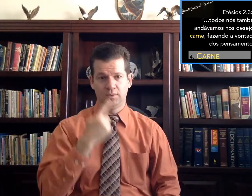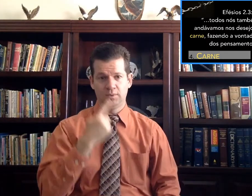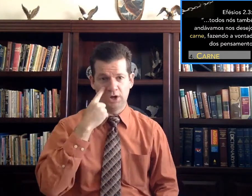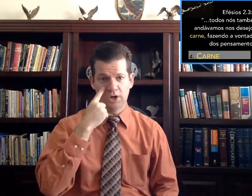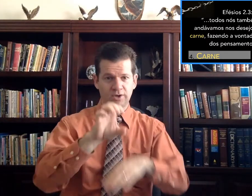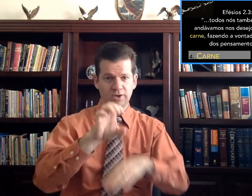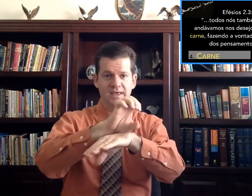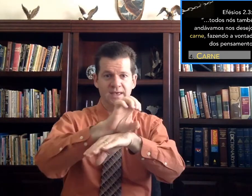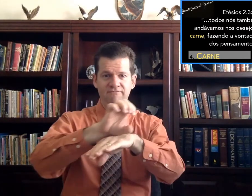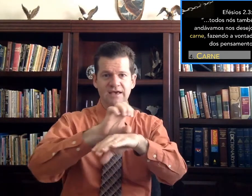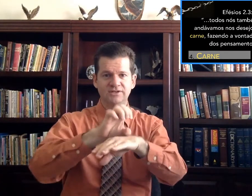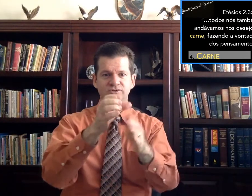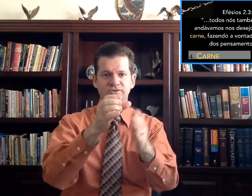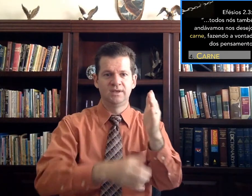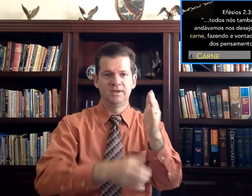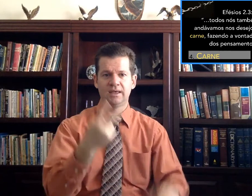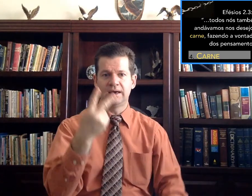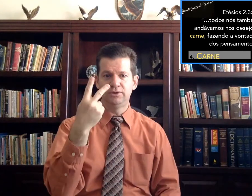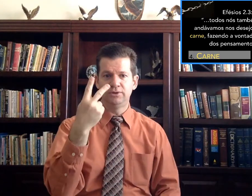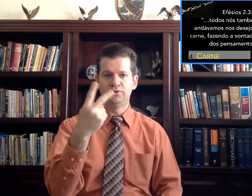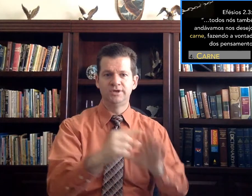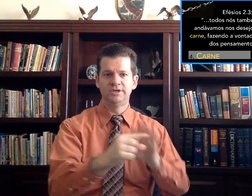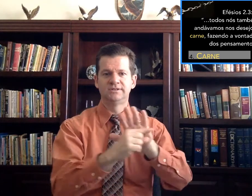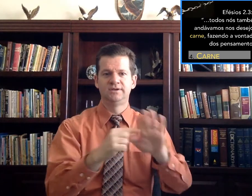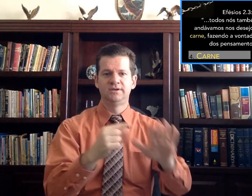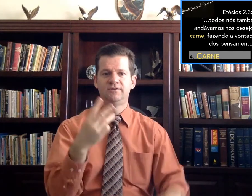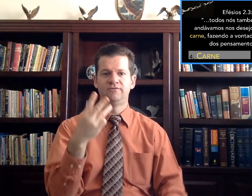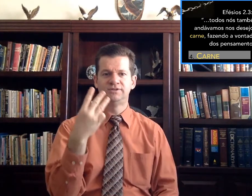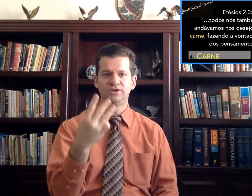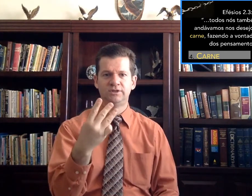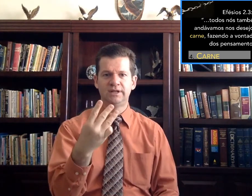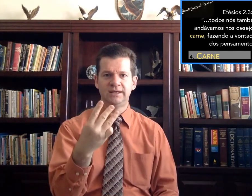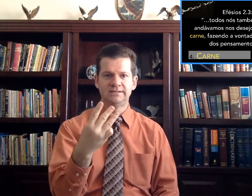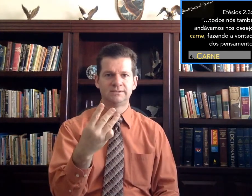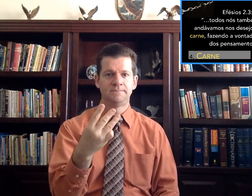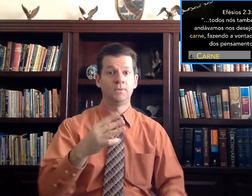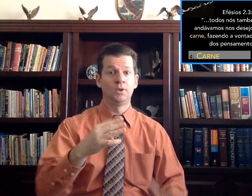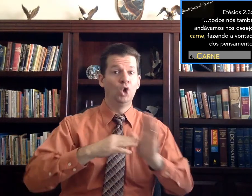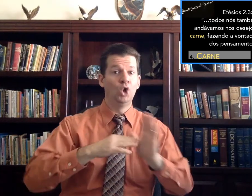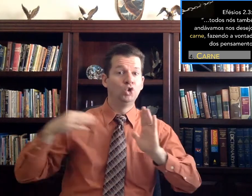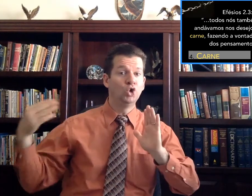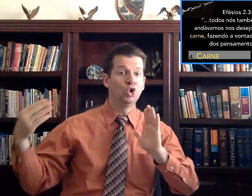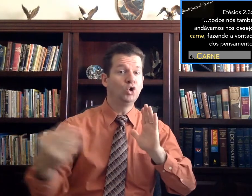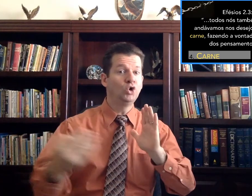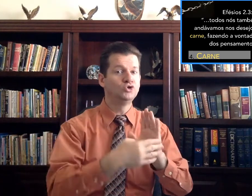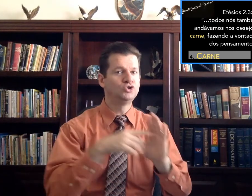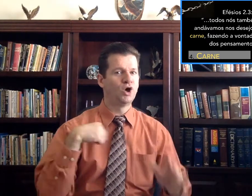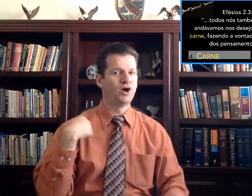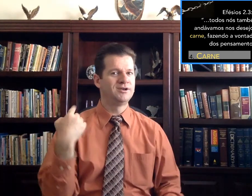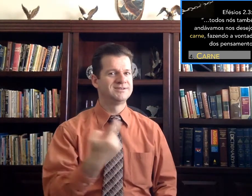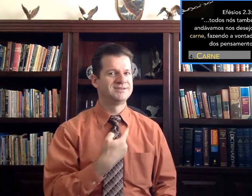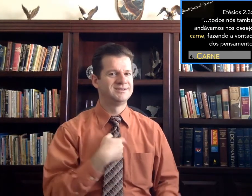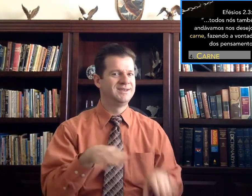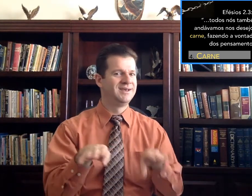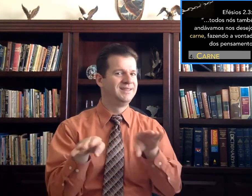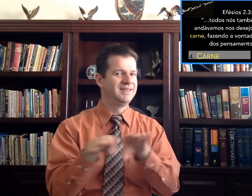Olha só, Efésios capítulo 2, versículo 3. Todos nós